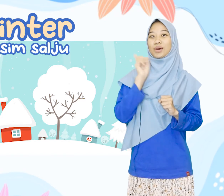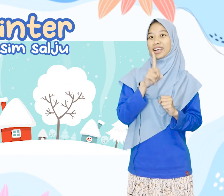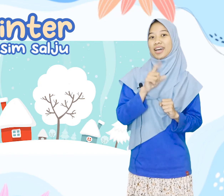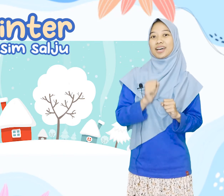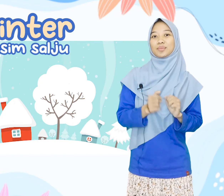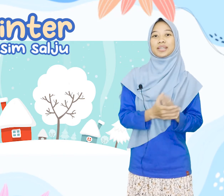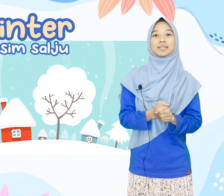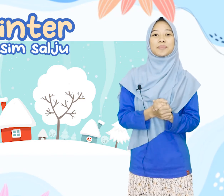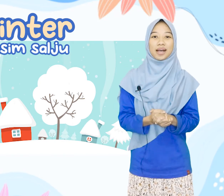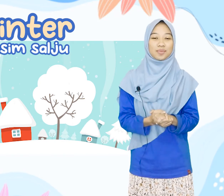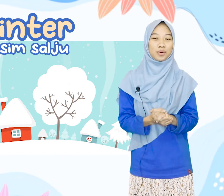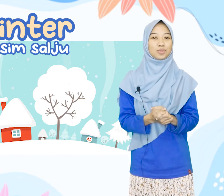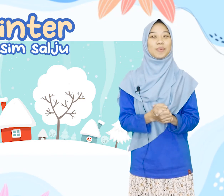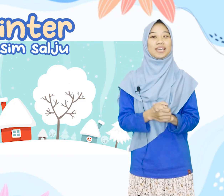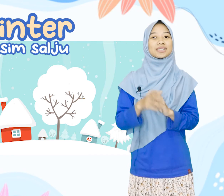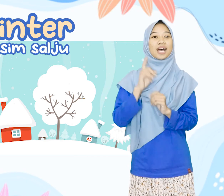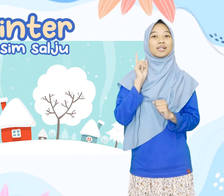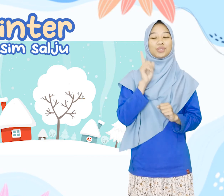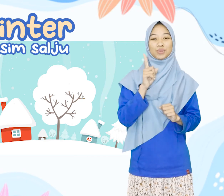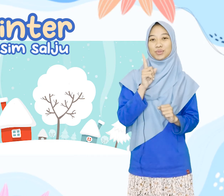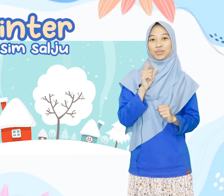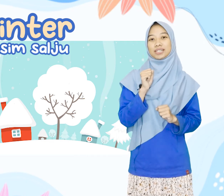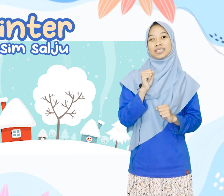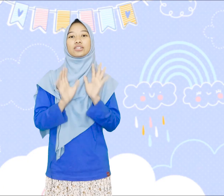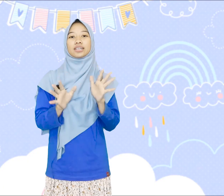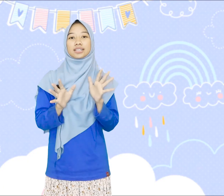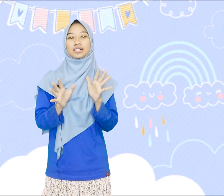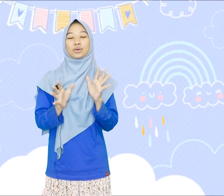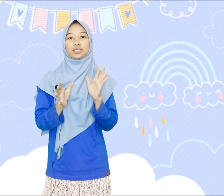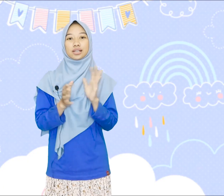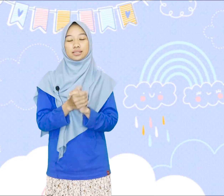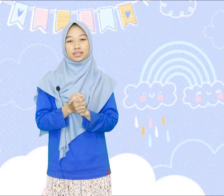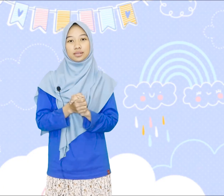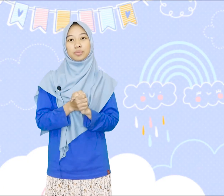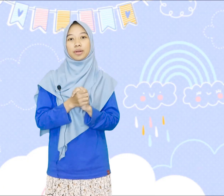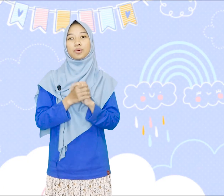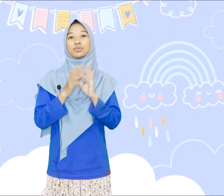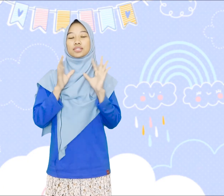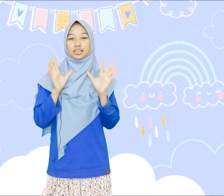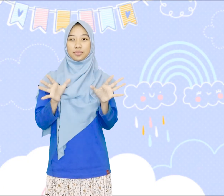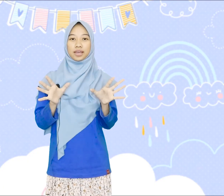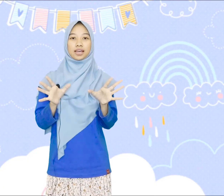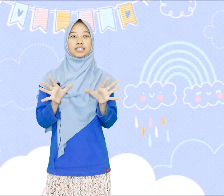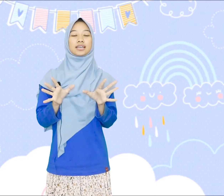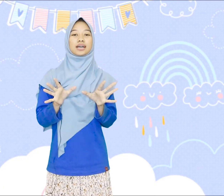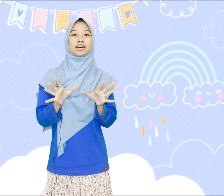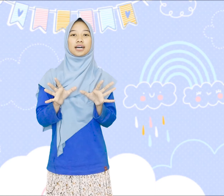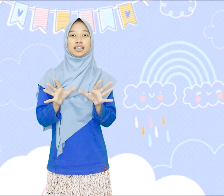Korea atau pergi ke Jepang buat cobain salju. Nah, tadi Kak Sandra udah jelasin beberapa musim yang ada